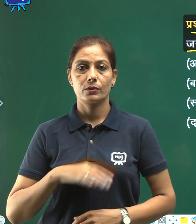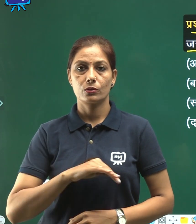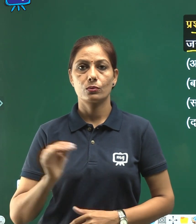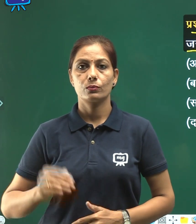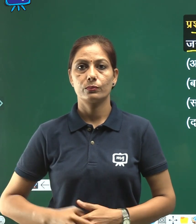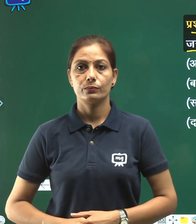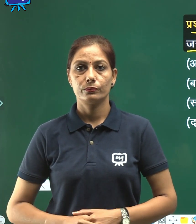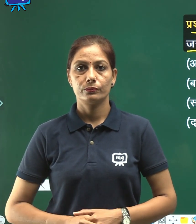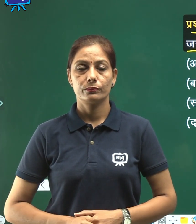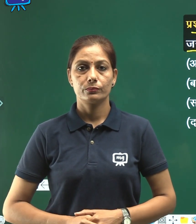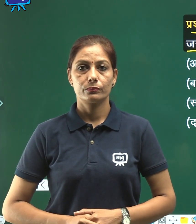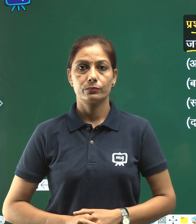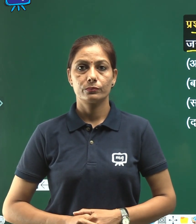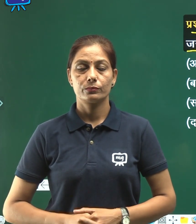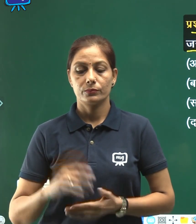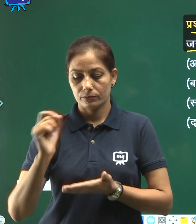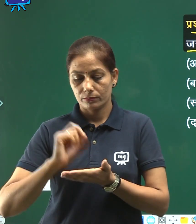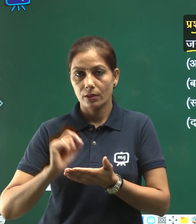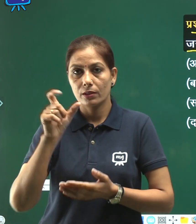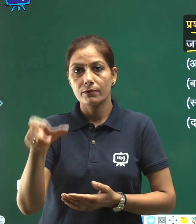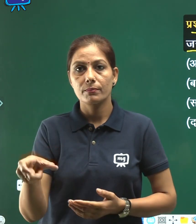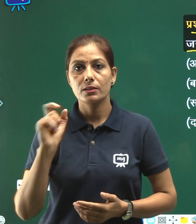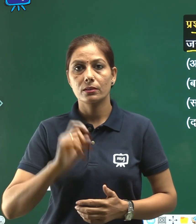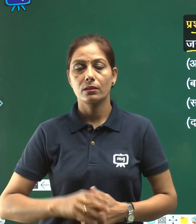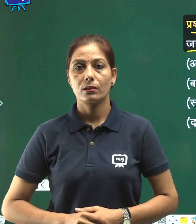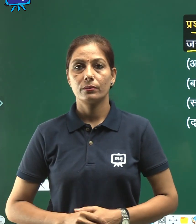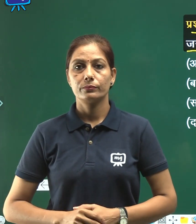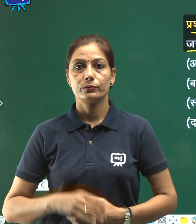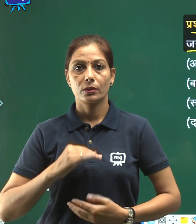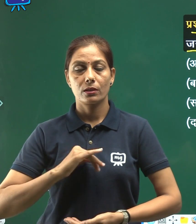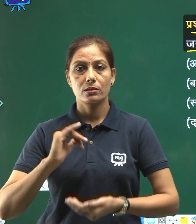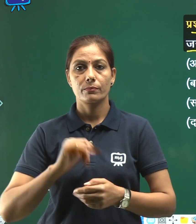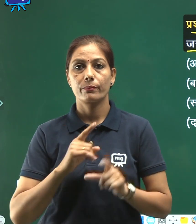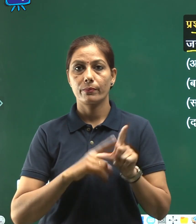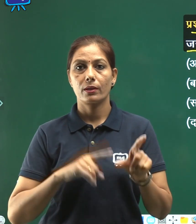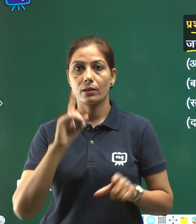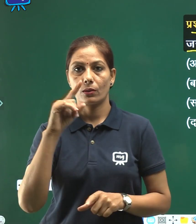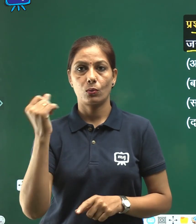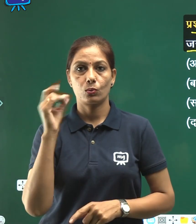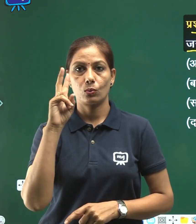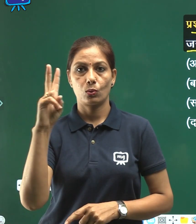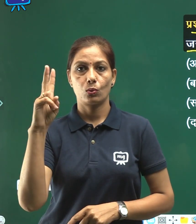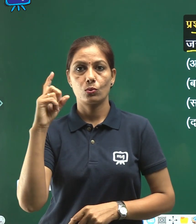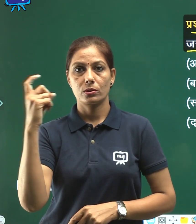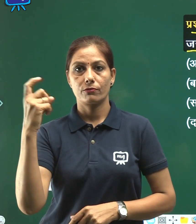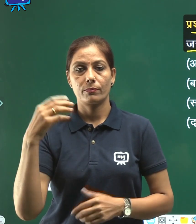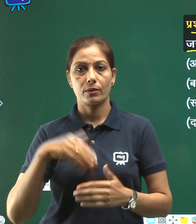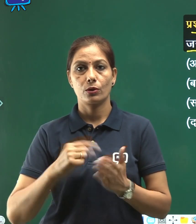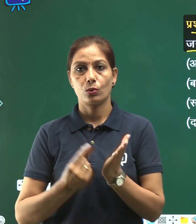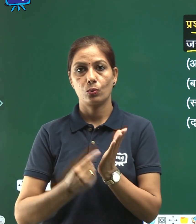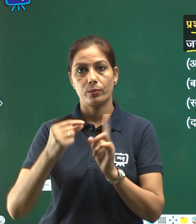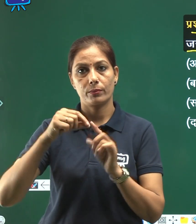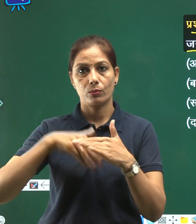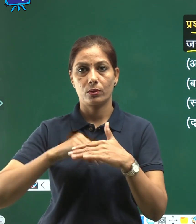बच्चों, कुंवर नारायण का जन्म सन 1927 में उत्तर प्रदेश में हुआ था।